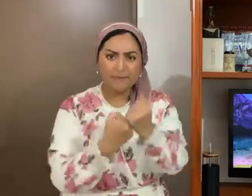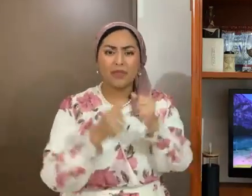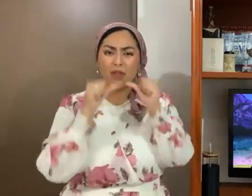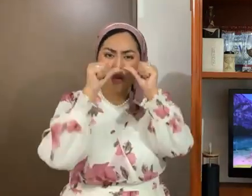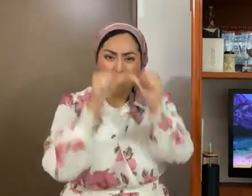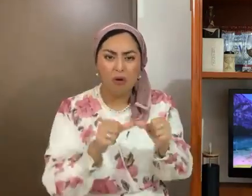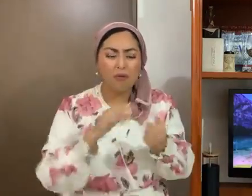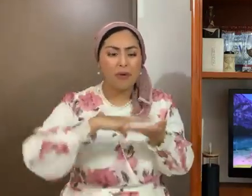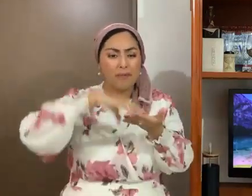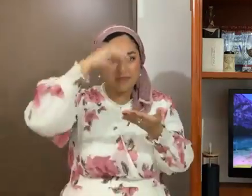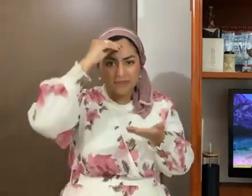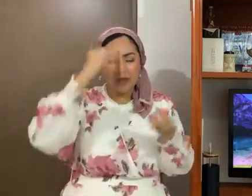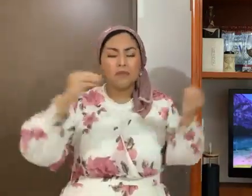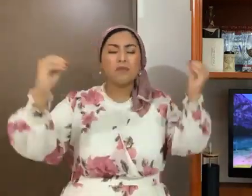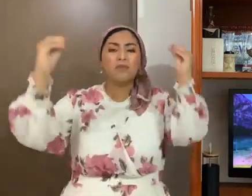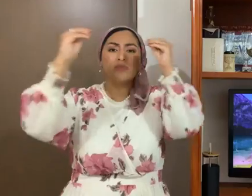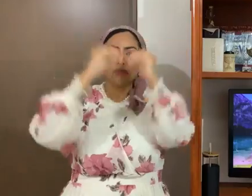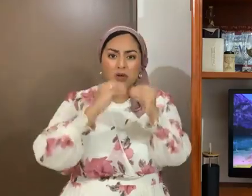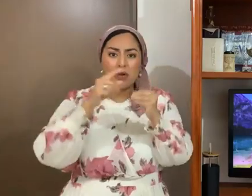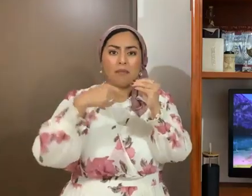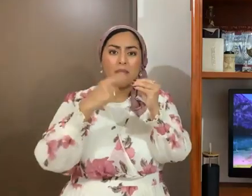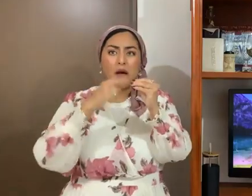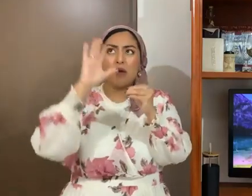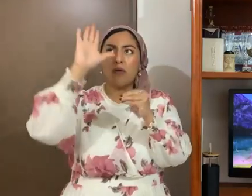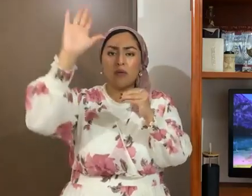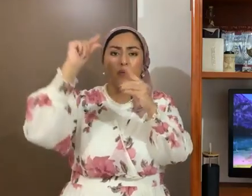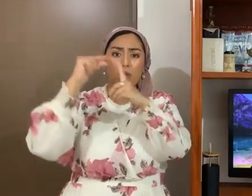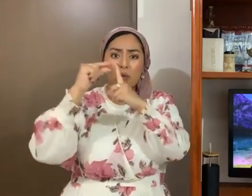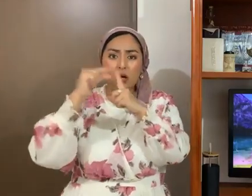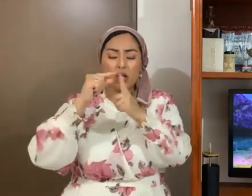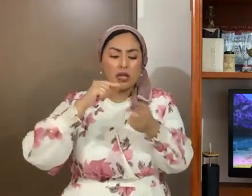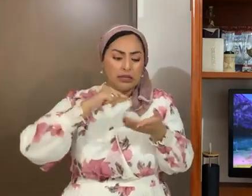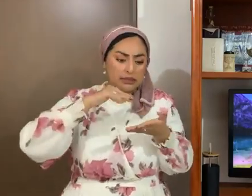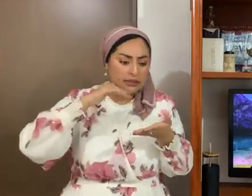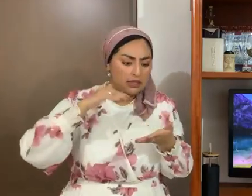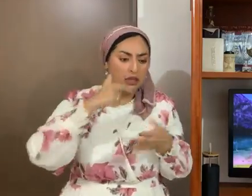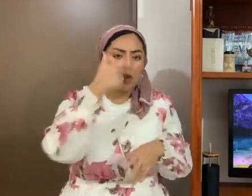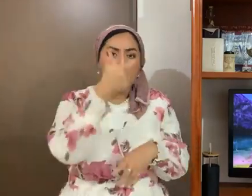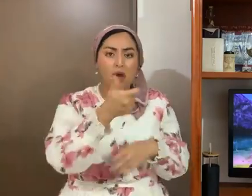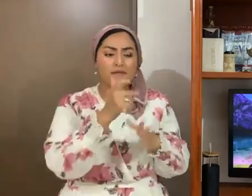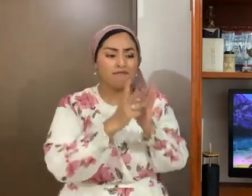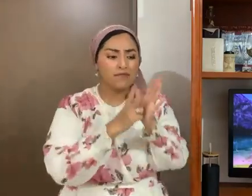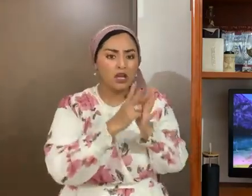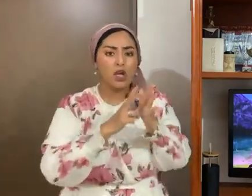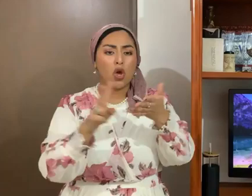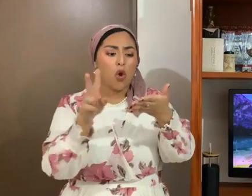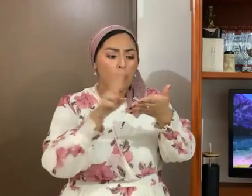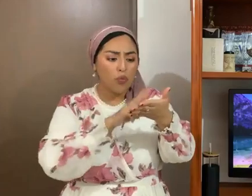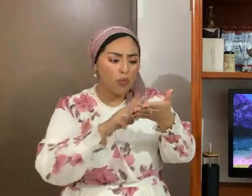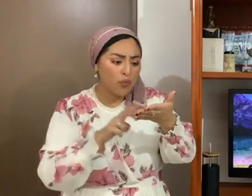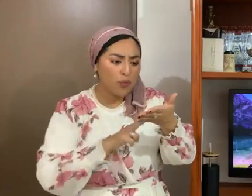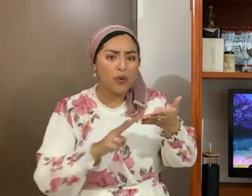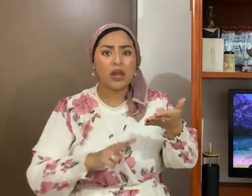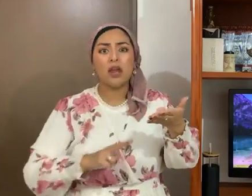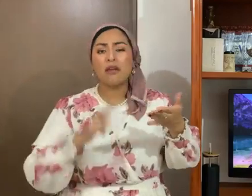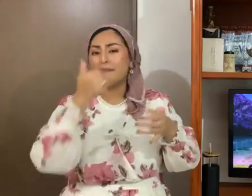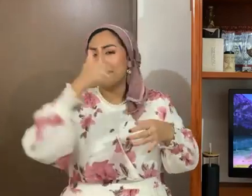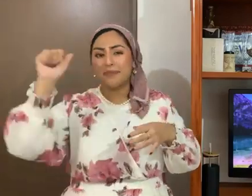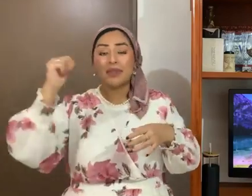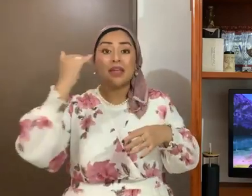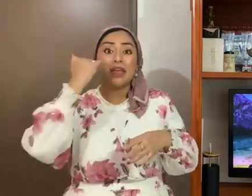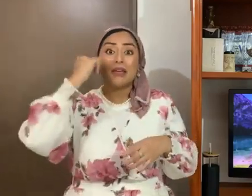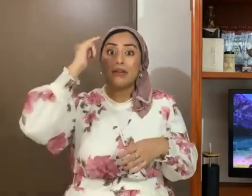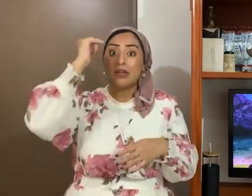buscando escuchar la voz de Yahweh por medio de su palabra, por medio de que tú la estudies, a través de que la leas o a través de un tema. Y si